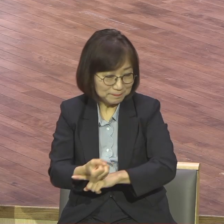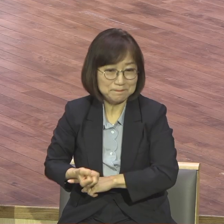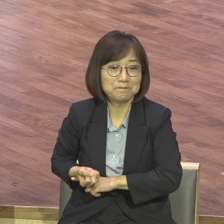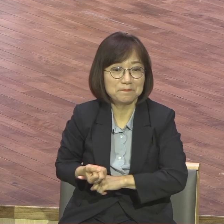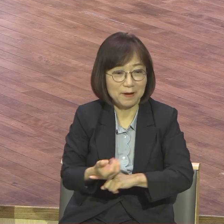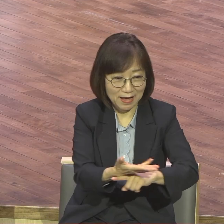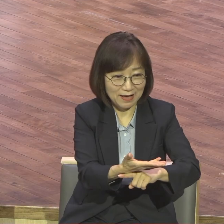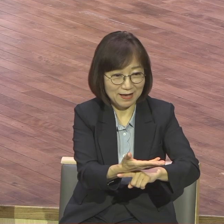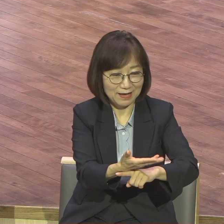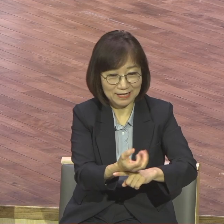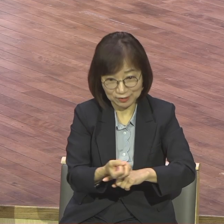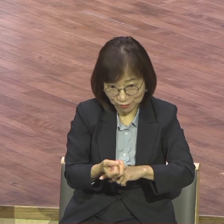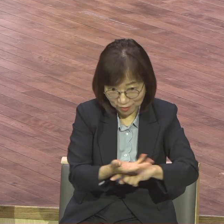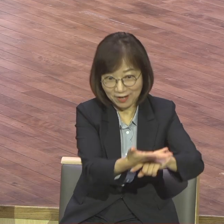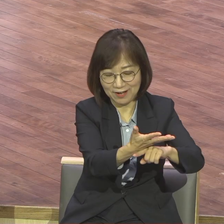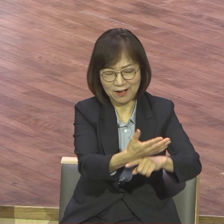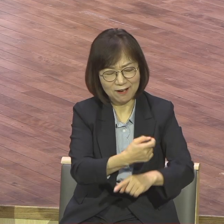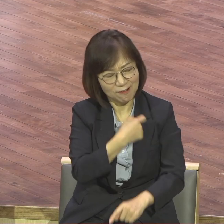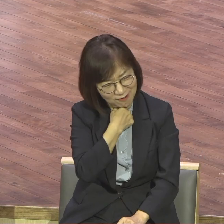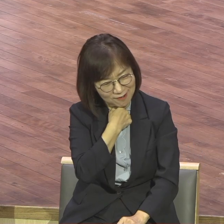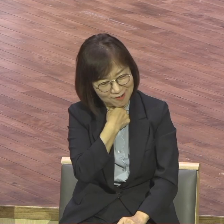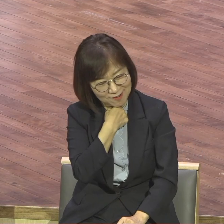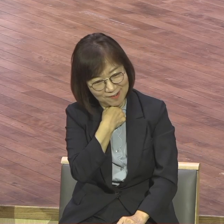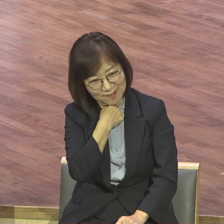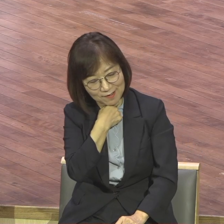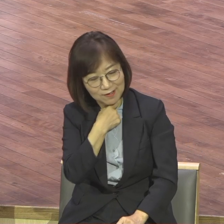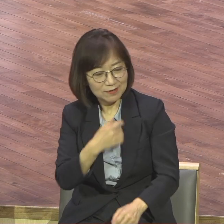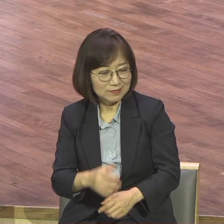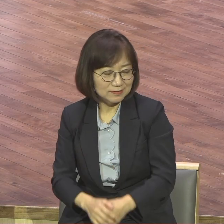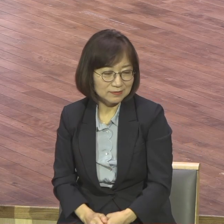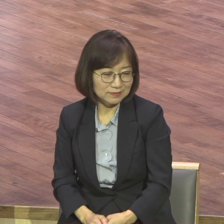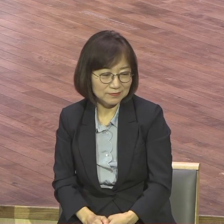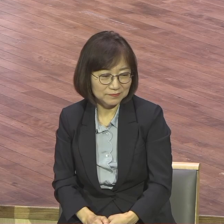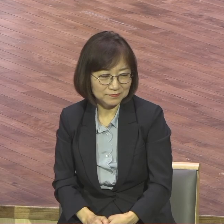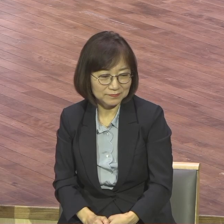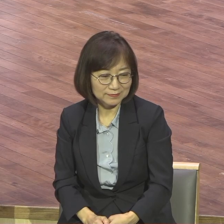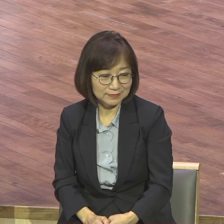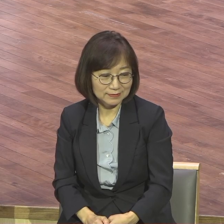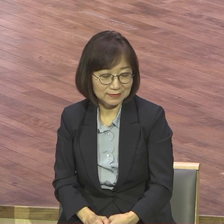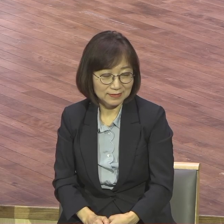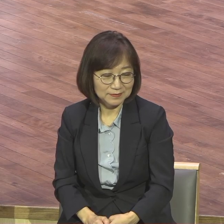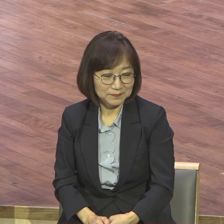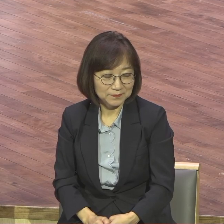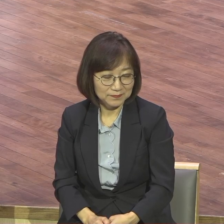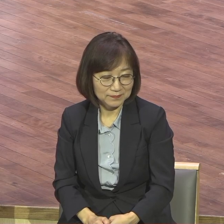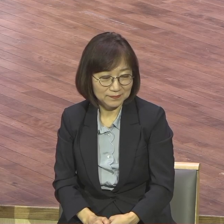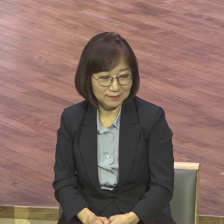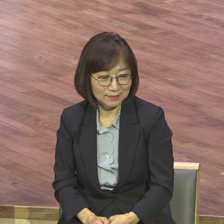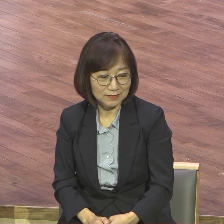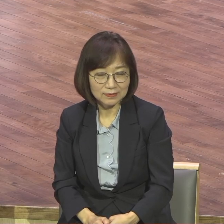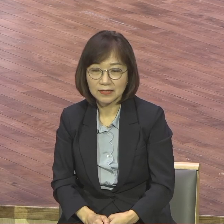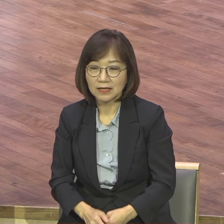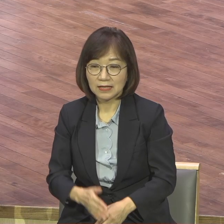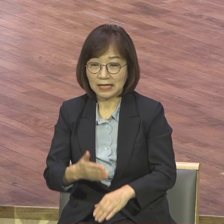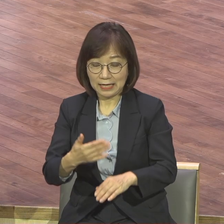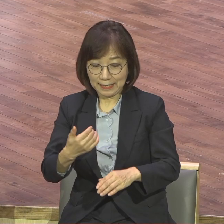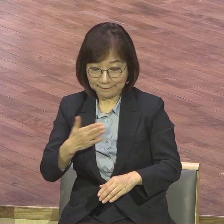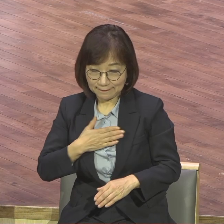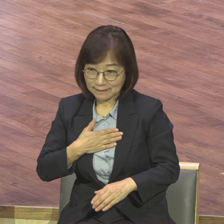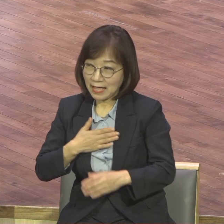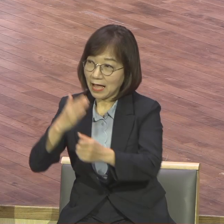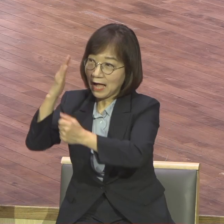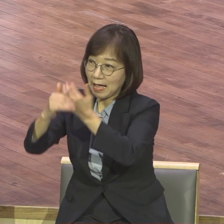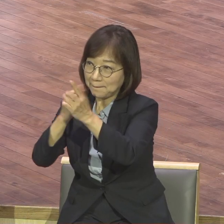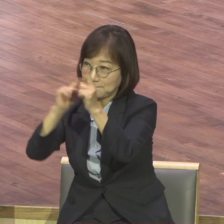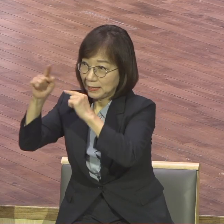말할 수밖에 없단 말이에요. 말하고 싶단 말이에요. 그러니까 많은 사람들에게 말하고 싶어. 내가